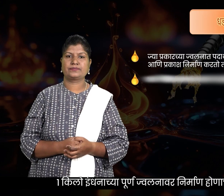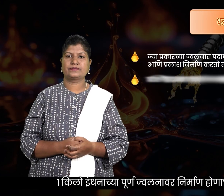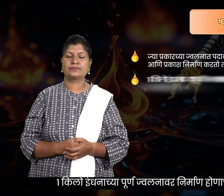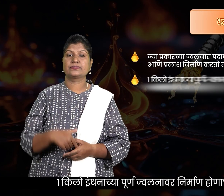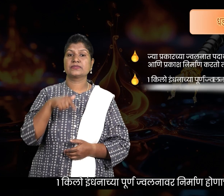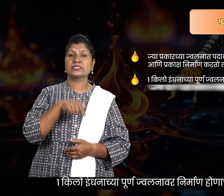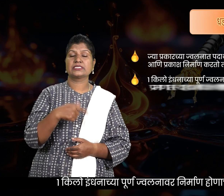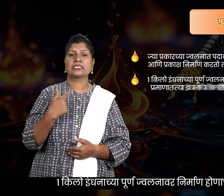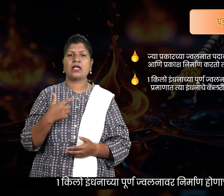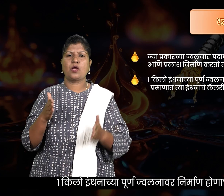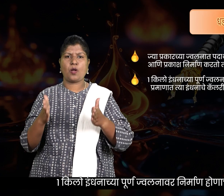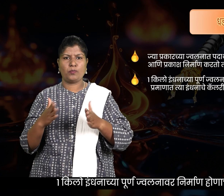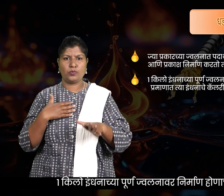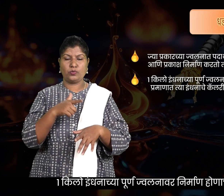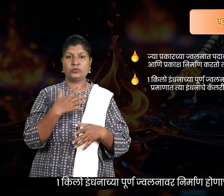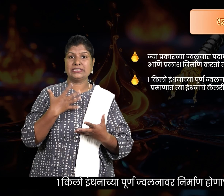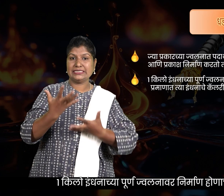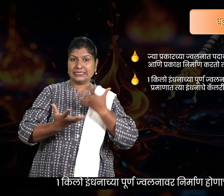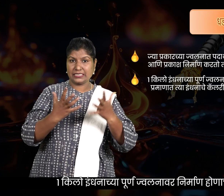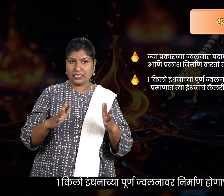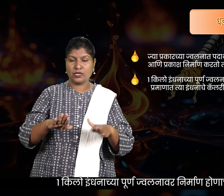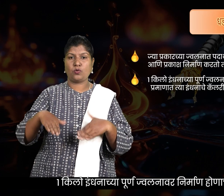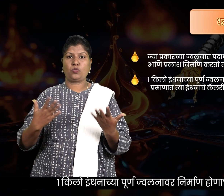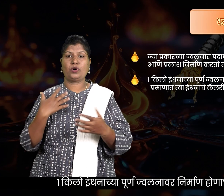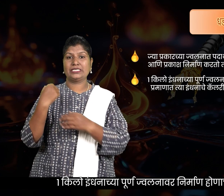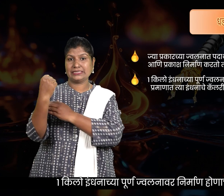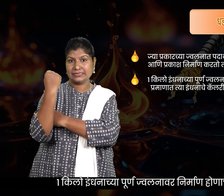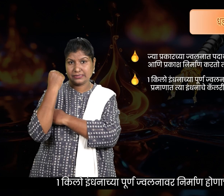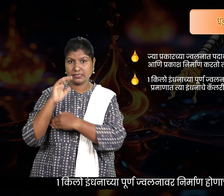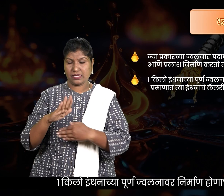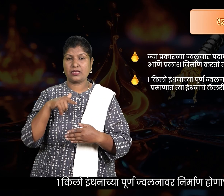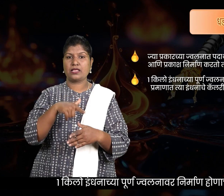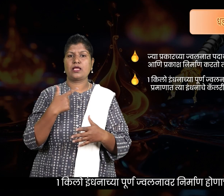एक किलो इंधनाच्या पूर्ण ज्वलनावर निर्माण होणाऱ्या उष्णतेच्या